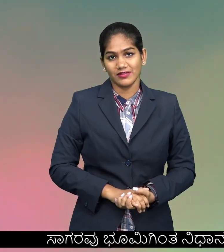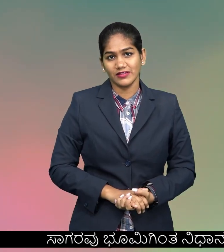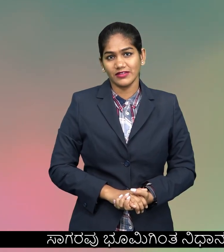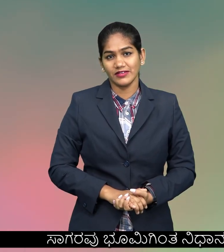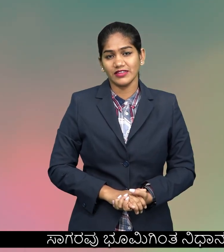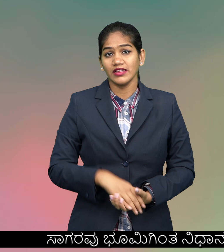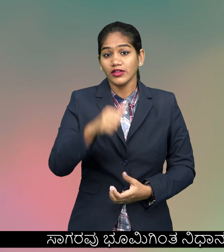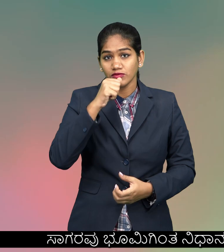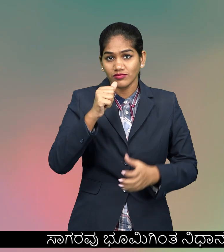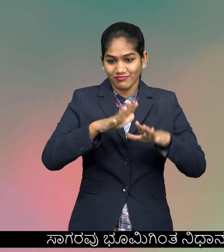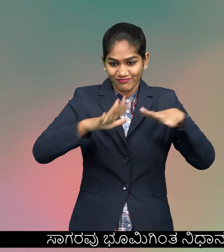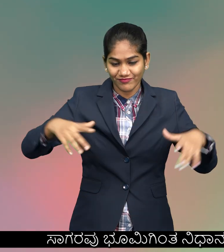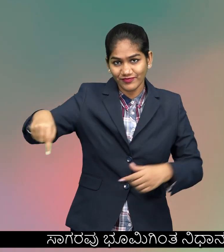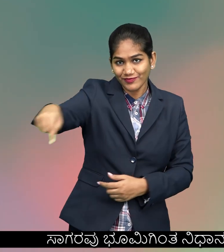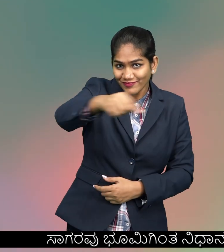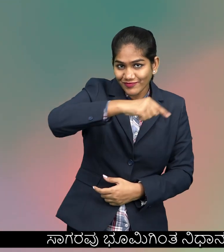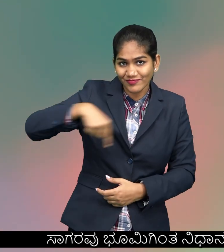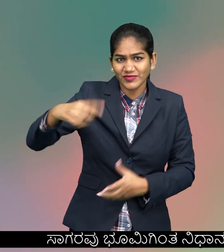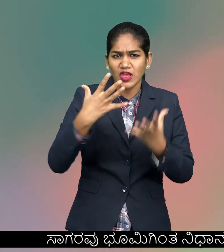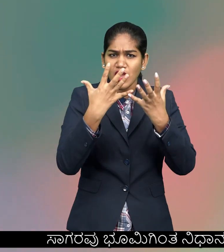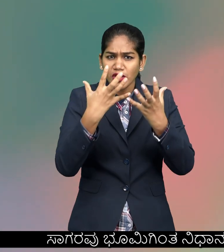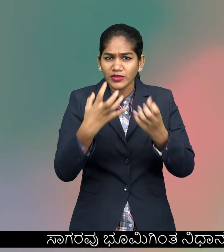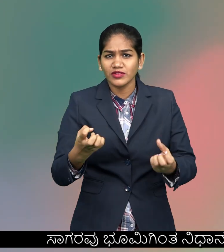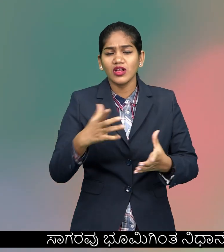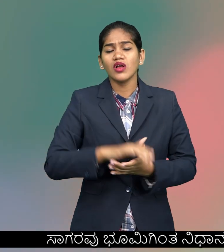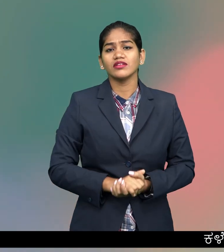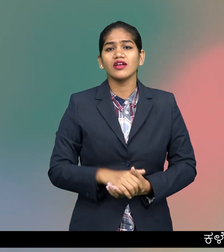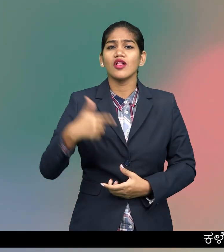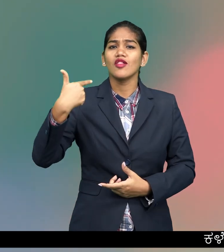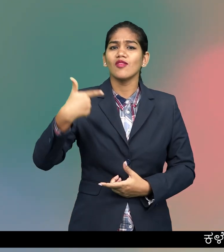ಸಾಗರವು ಭೂಮಿಗಿಂತ ನಿಧಾನವಾಗಿ ಶಾಖವನ್ನು ಹೀರಿಕೊಳ್ಳುತ್ತದೆ ಮತ್ತು ಕಳೆದುಕೊಳ್ಳುತ್ತದೆ.